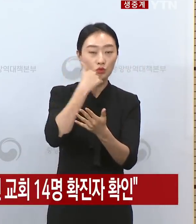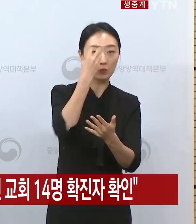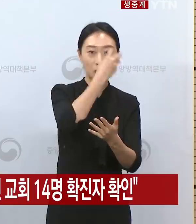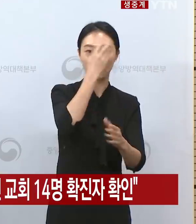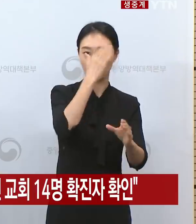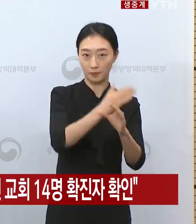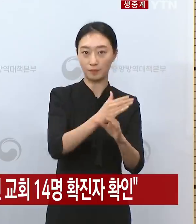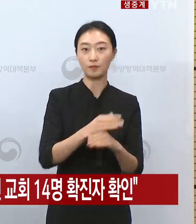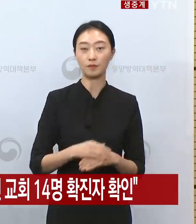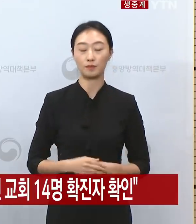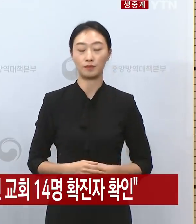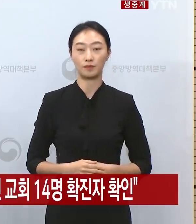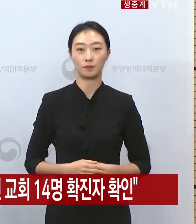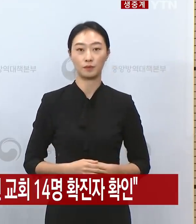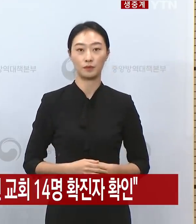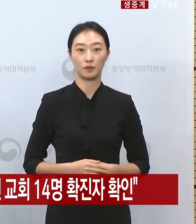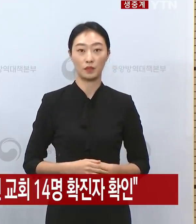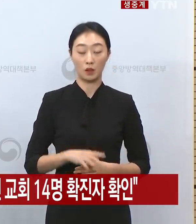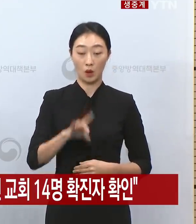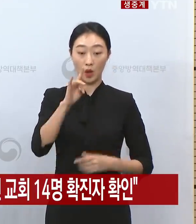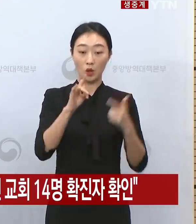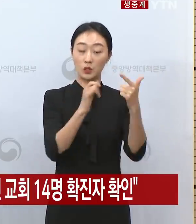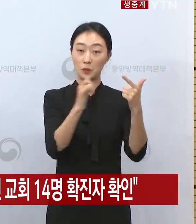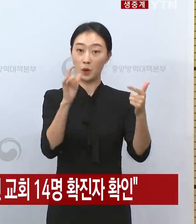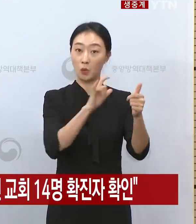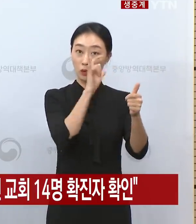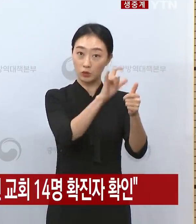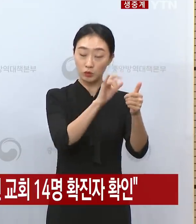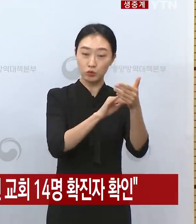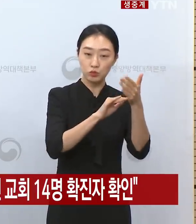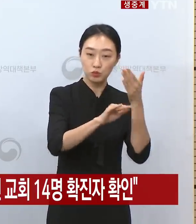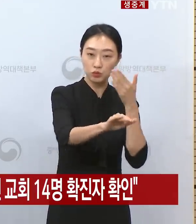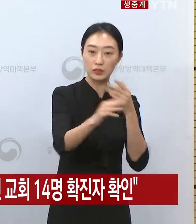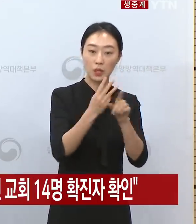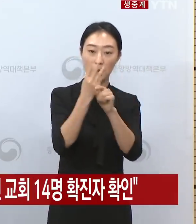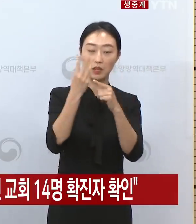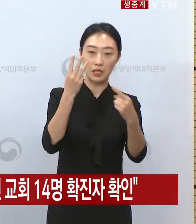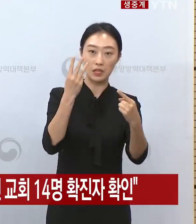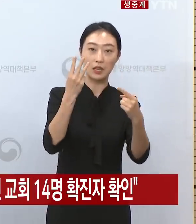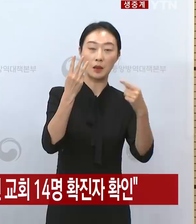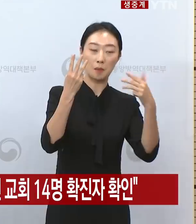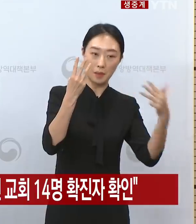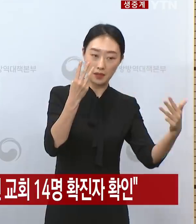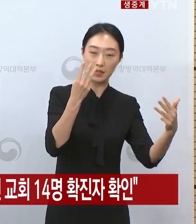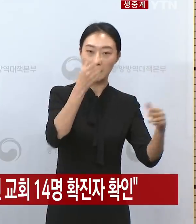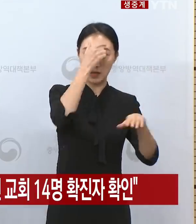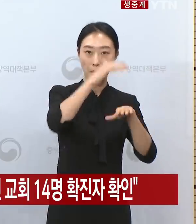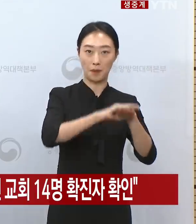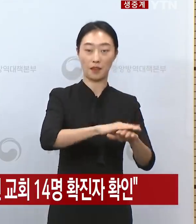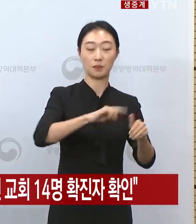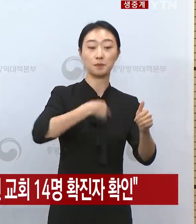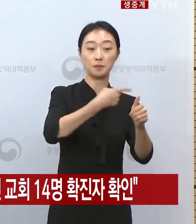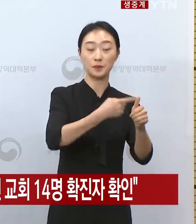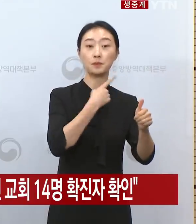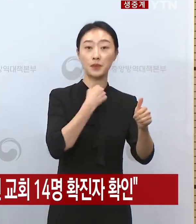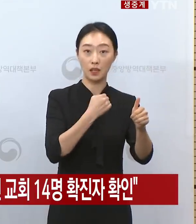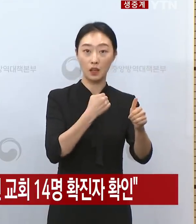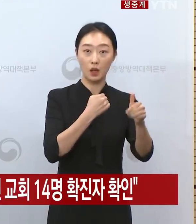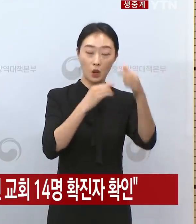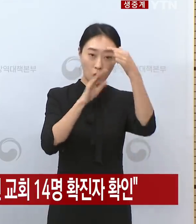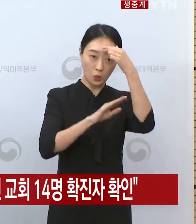있습니다. 초기 6명의 확진자가 확인된 이후에 3월 1일과 3월 8일 예배에 참석했던